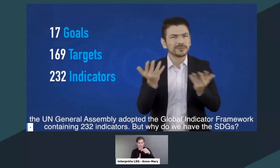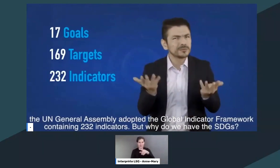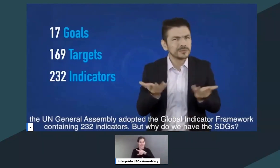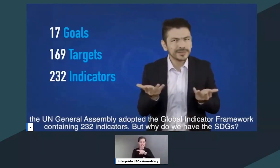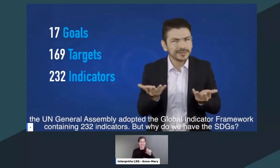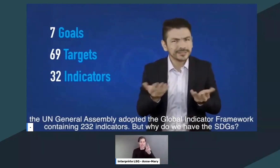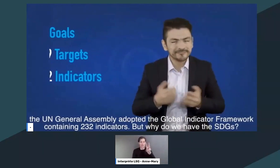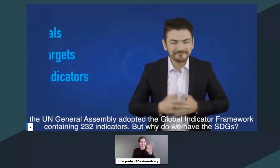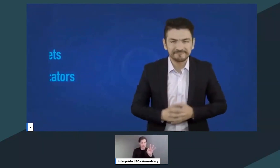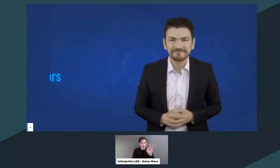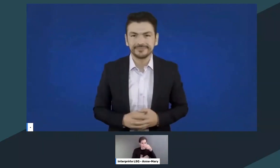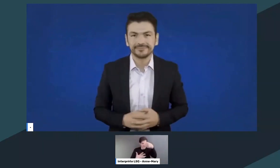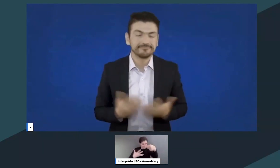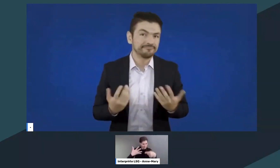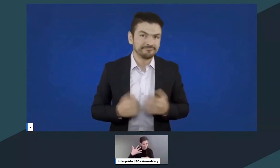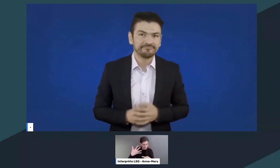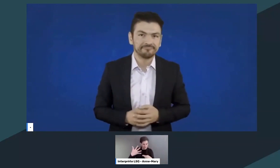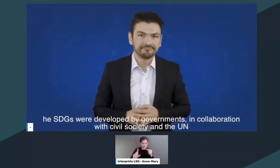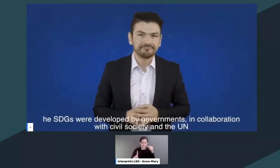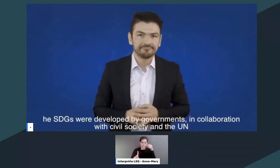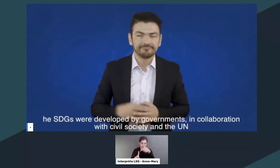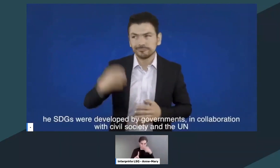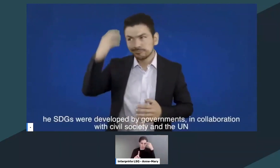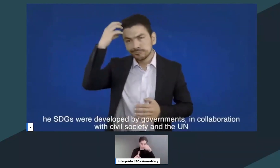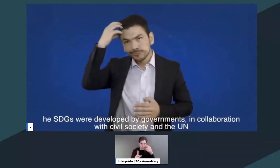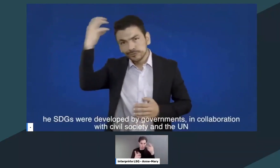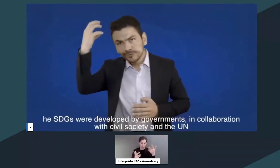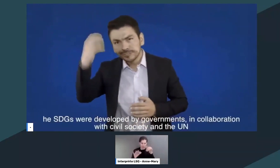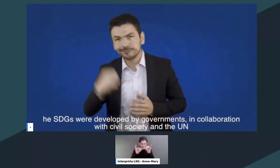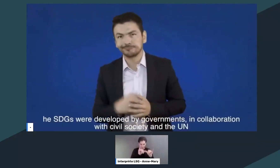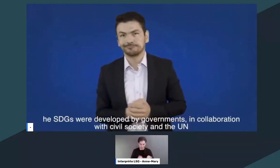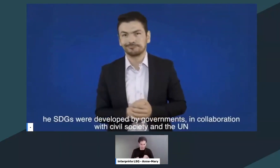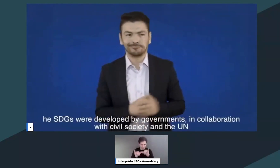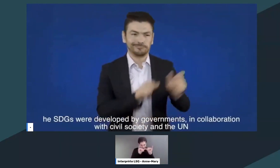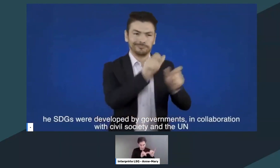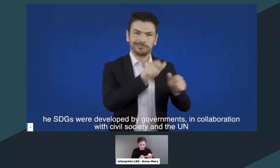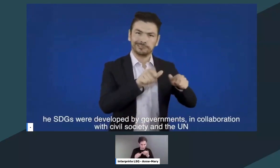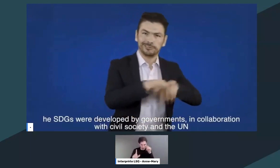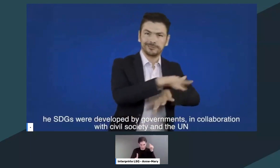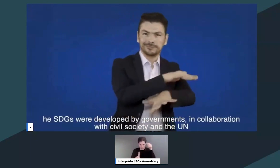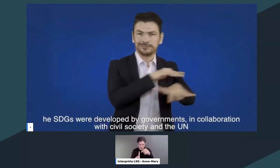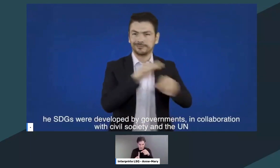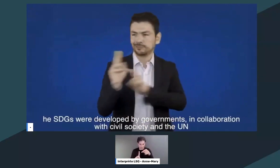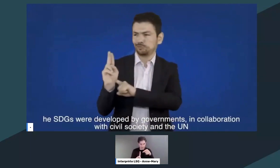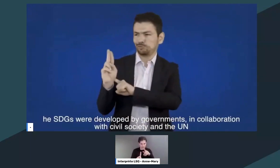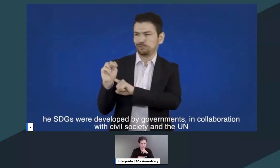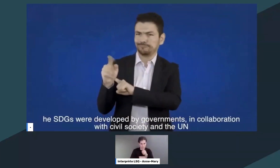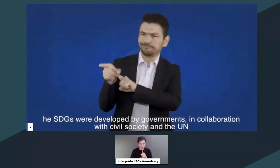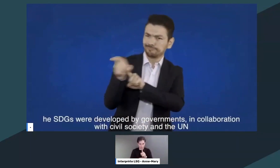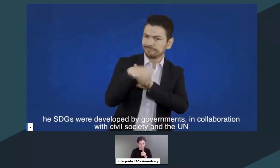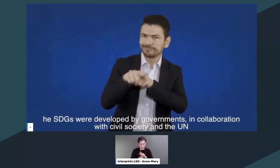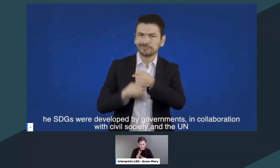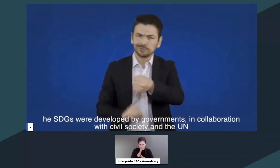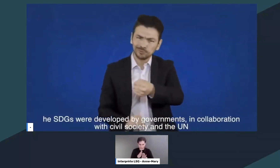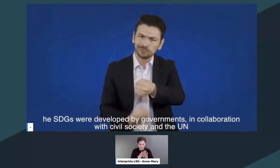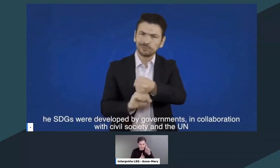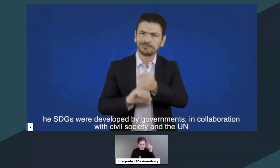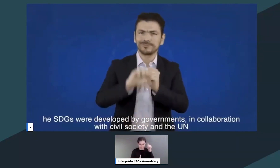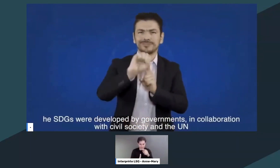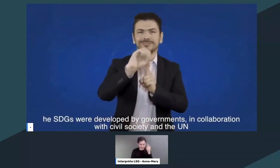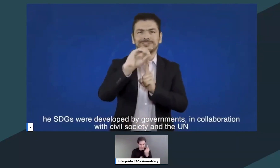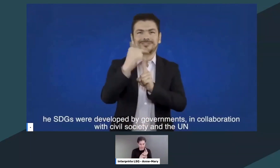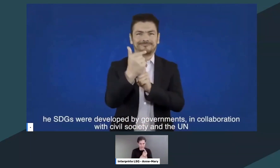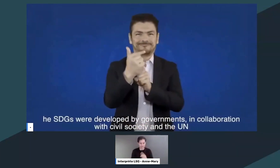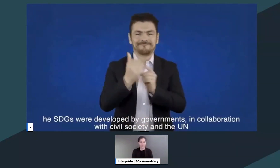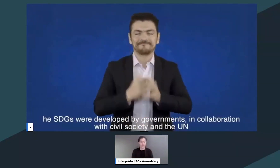Mais pourquoi nous avons ces SDG? Les SDG étaient élaborés par des gouvernements en collaboration avec la